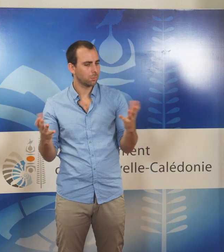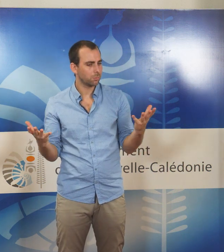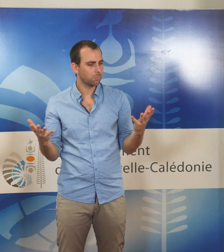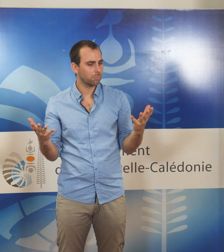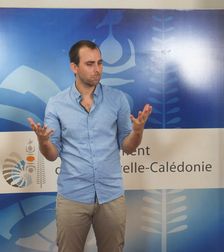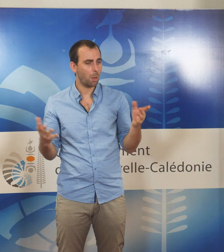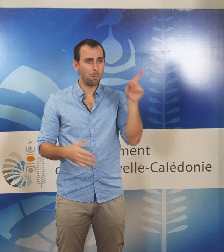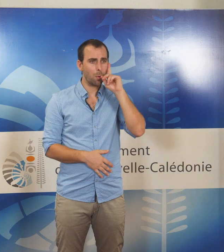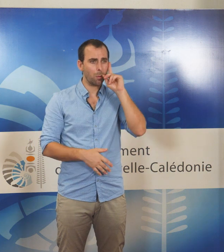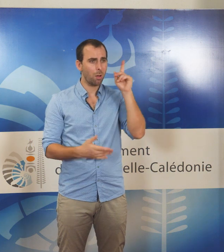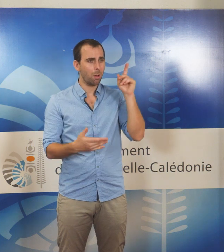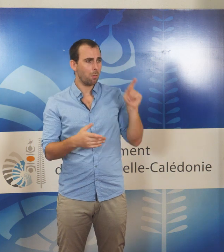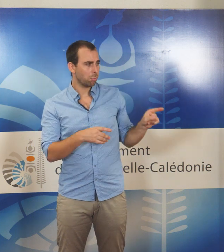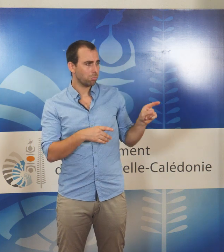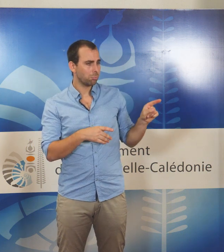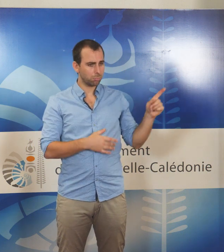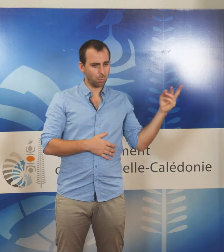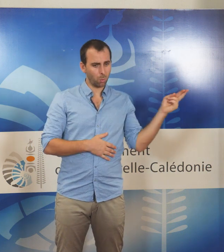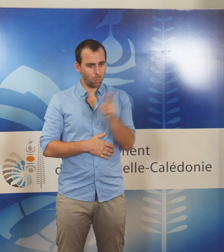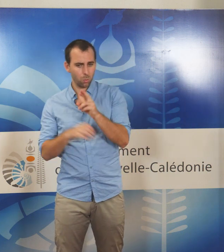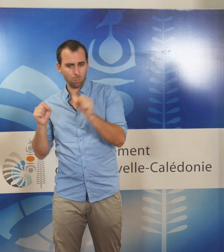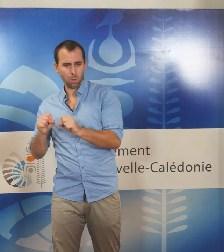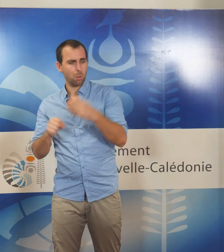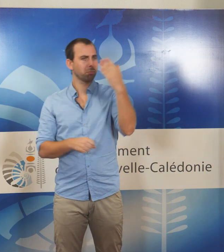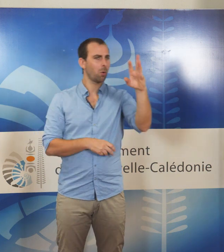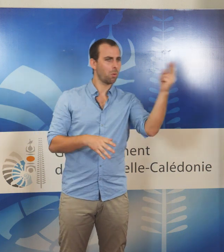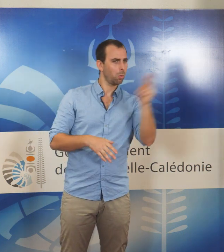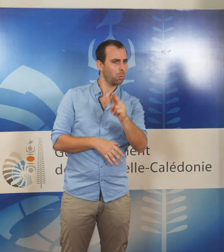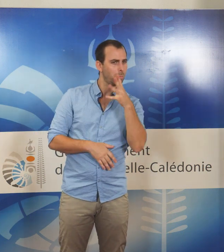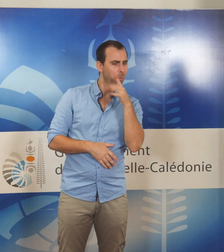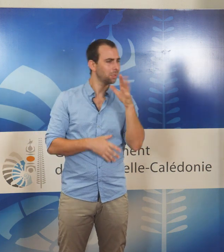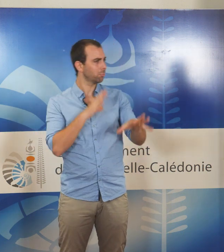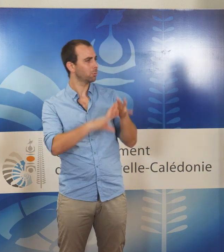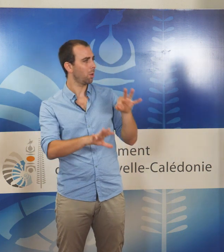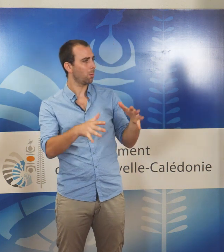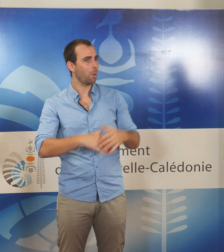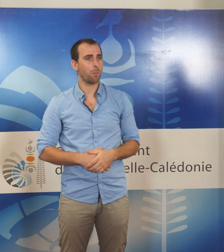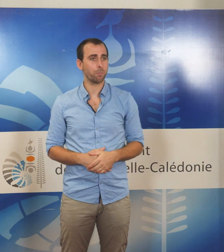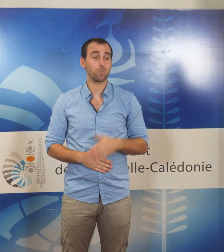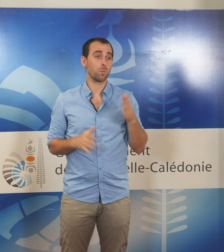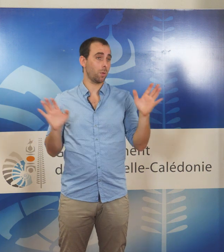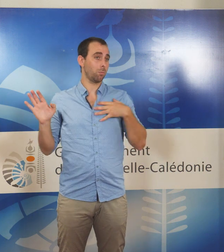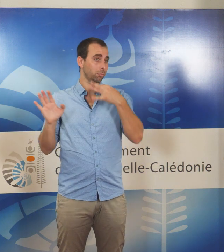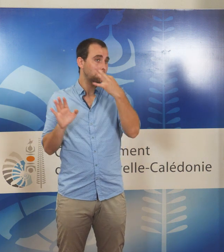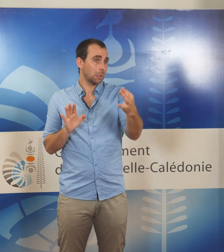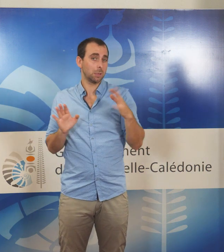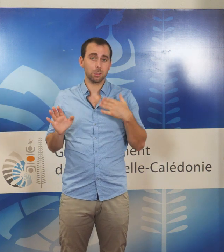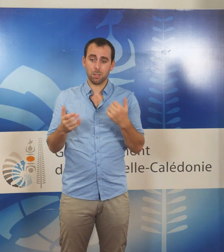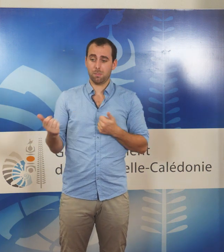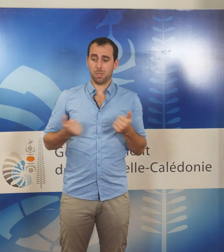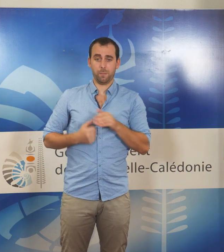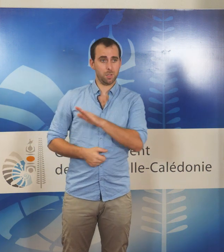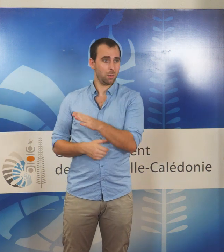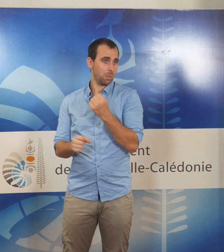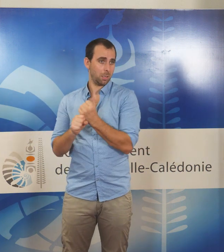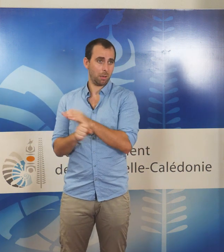quoi telle personne est plus apte à être rapatriée qu'une autre ? Ça, je vous dis, c'est le travail des services, c'est-à-dire que ce n'est pas forcément